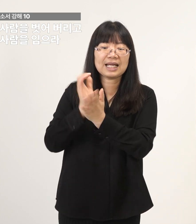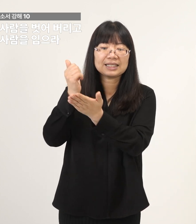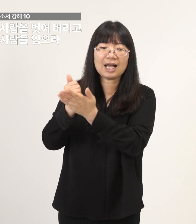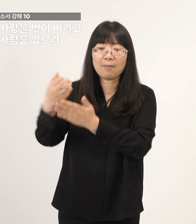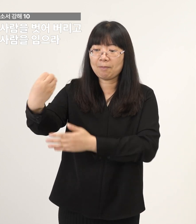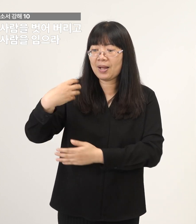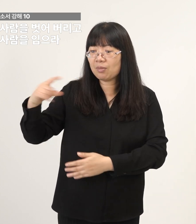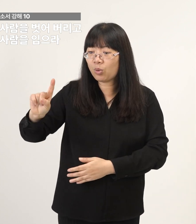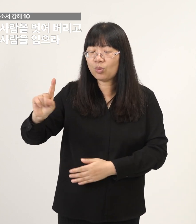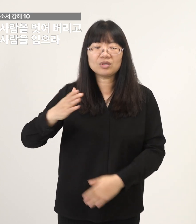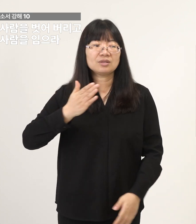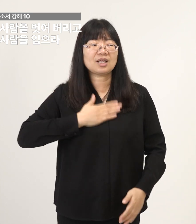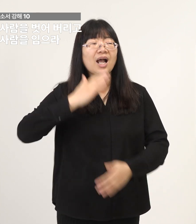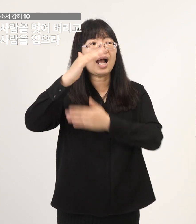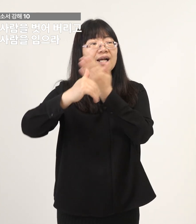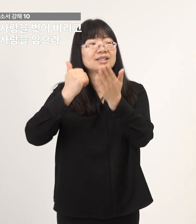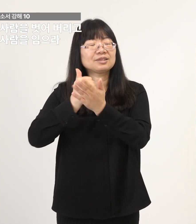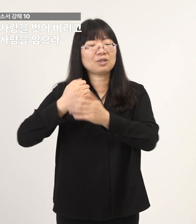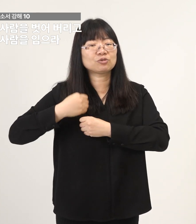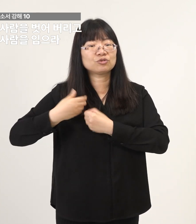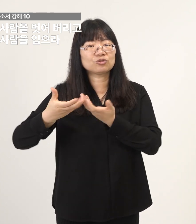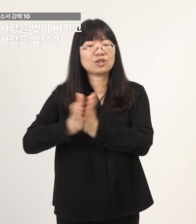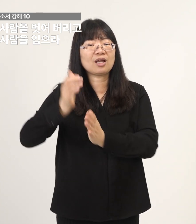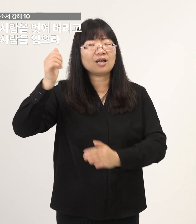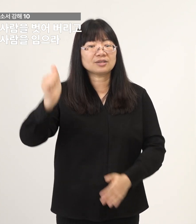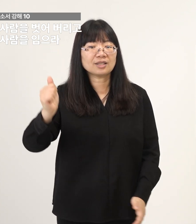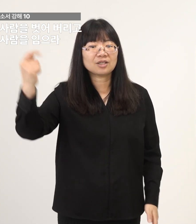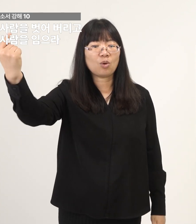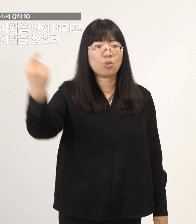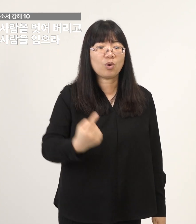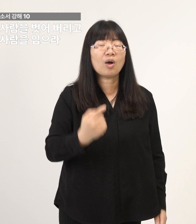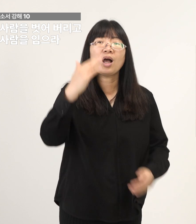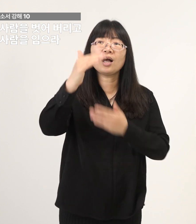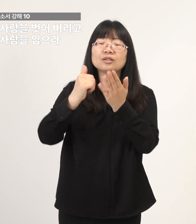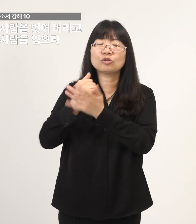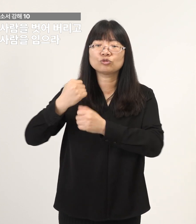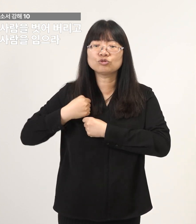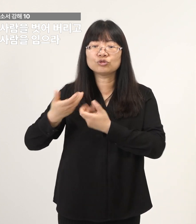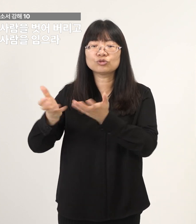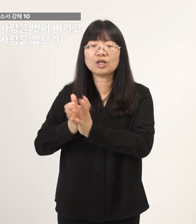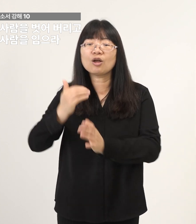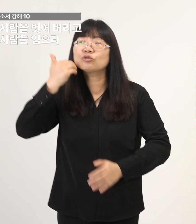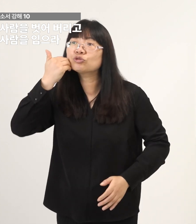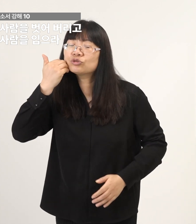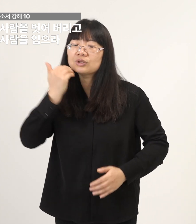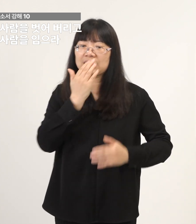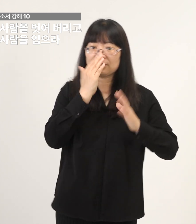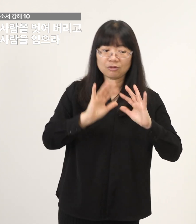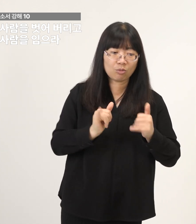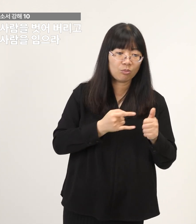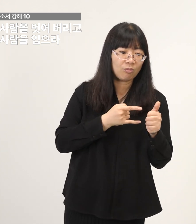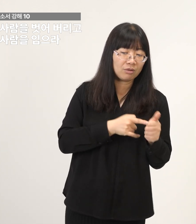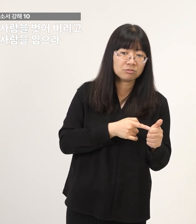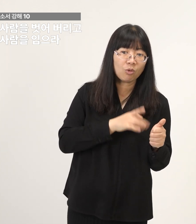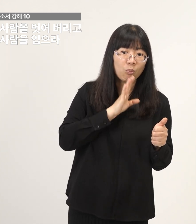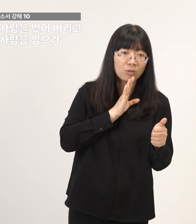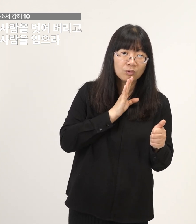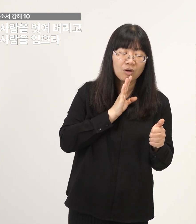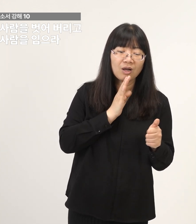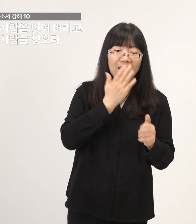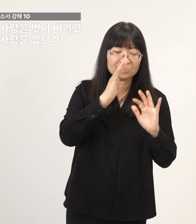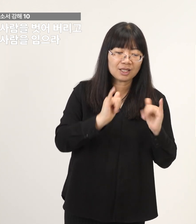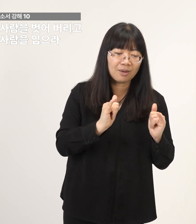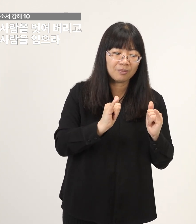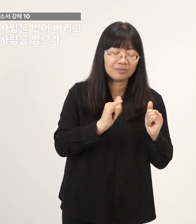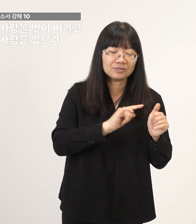하나님의 군대 대장으로 왔느니라. 하나님의 군대가 누굽니까? 이스라엘 백성들 아니에요. 이스라엘